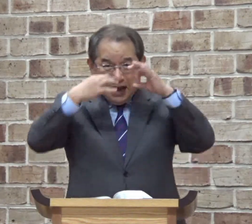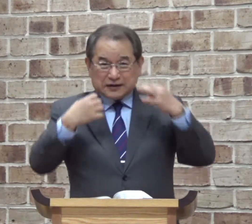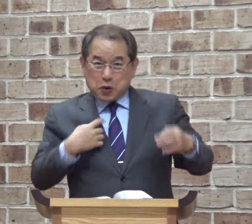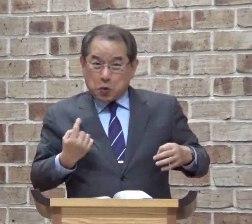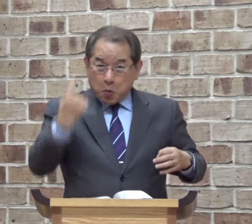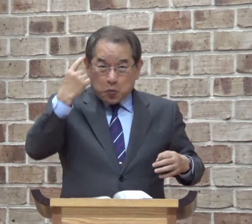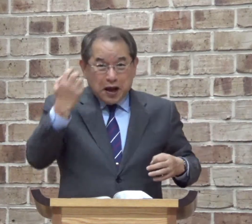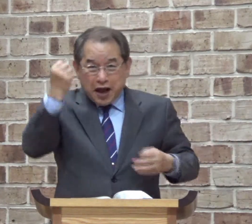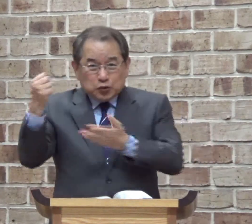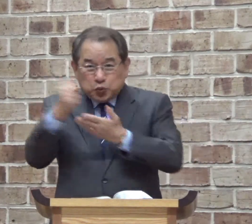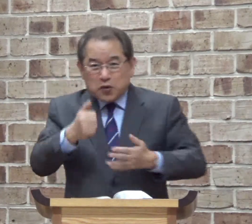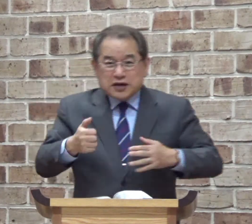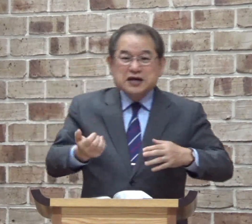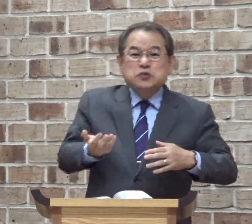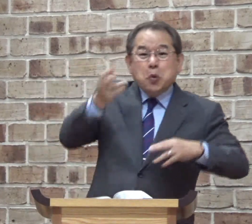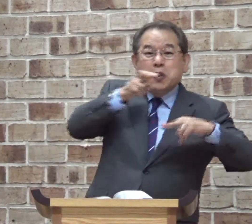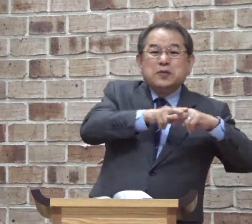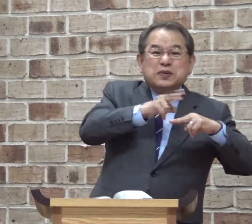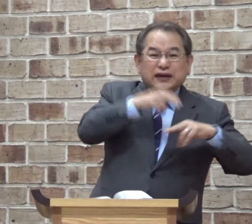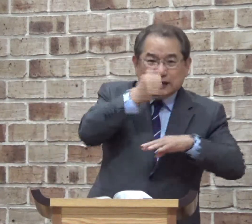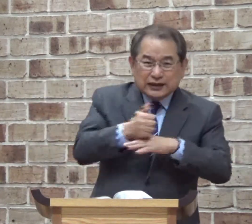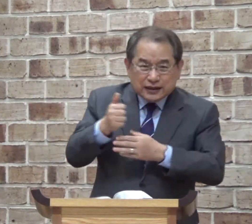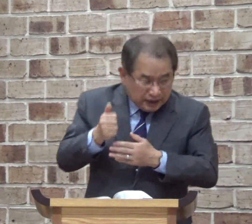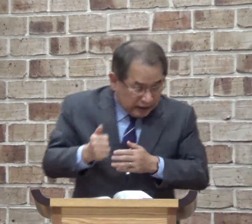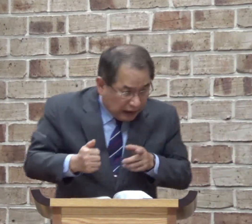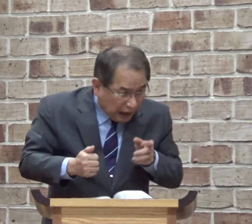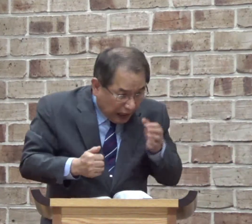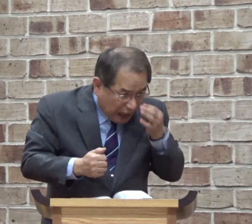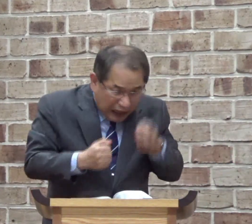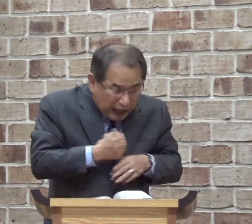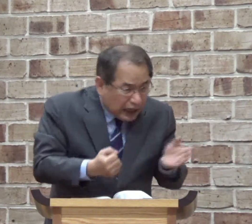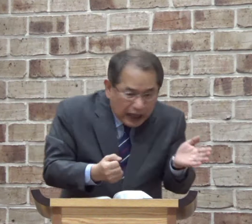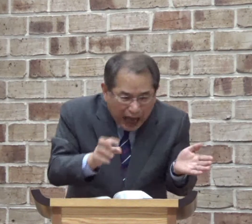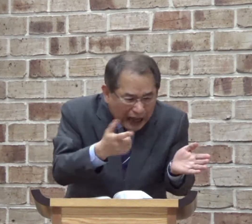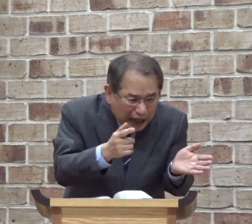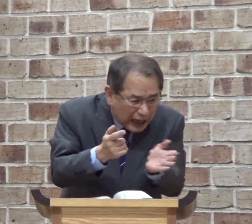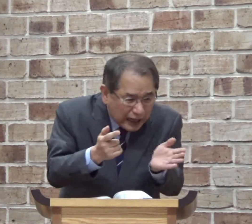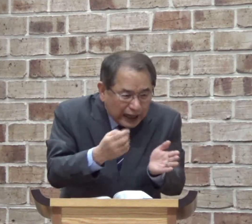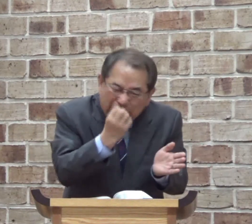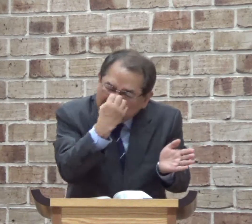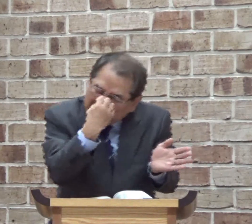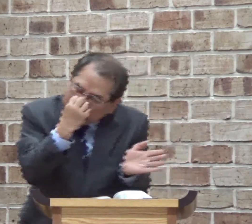높은 자리에 왜 나를 이런 낮은 자리에 앉히냐라고 하는 사람보다